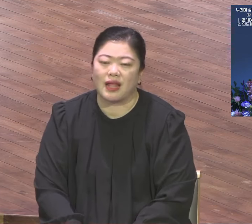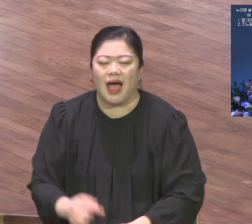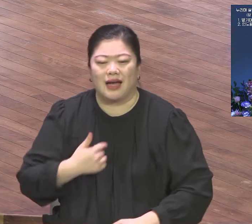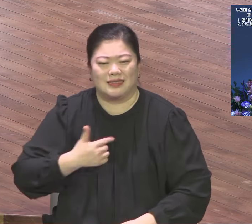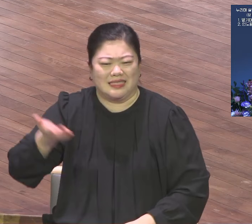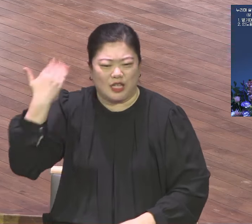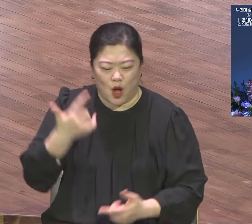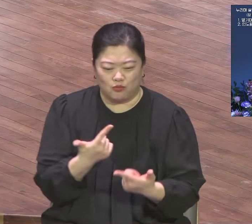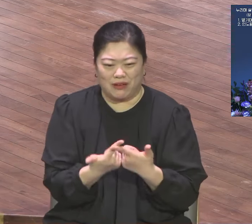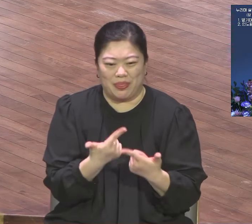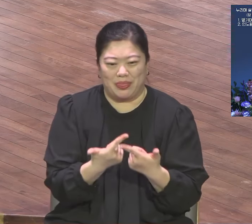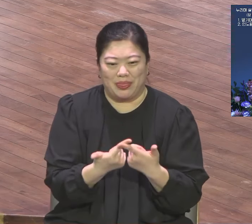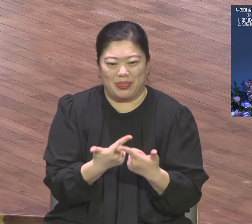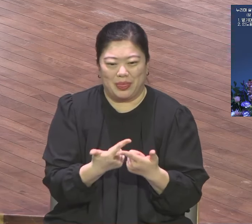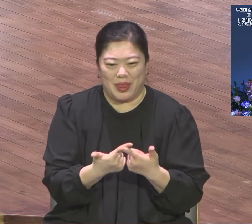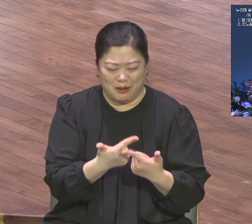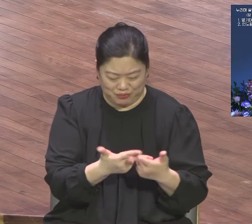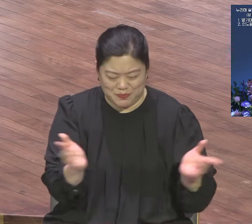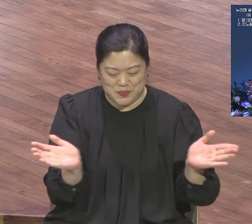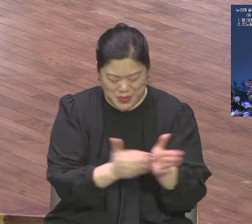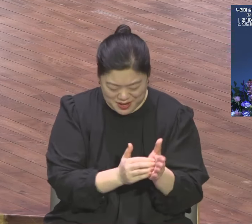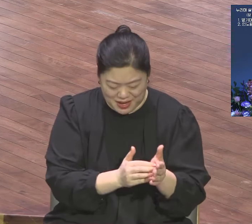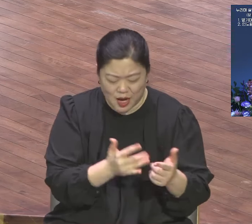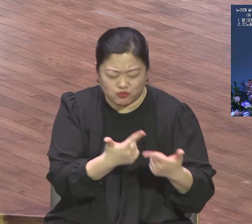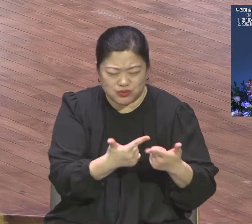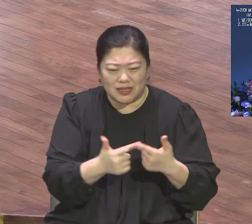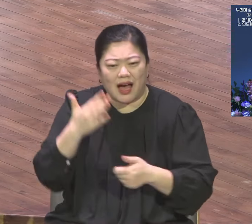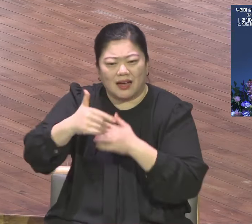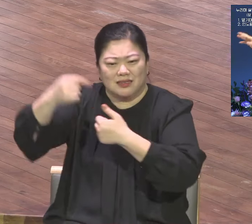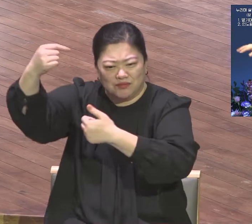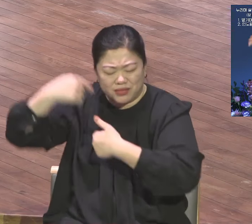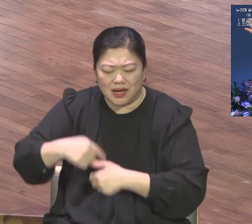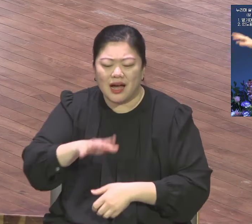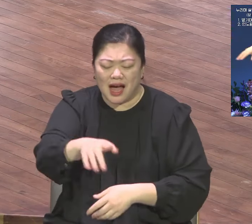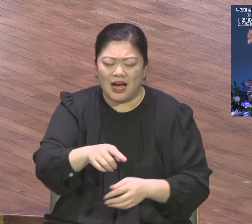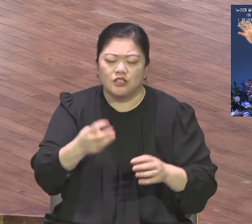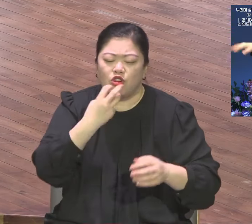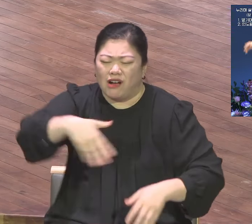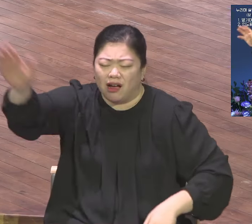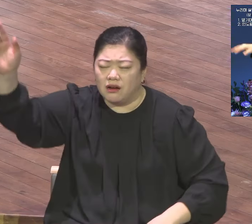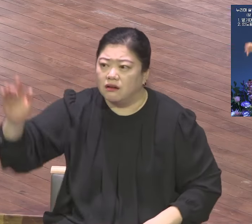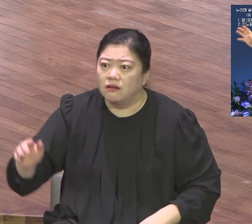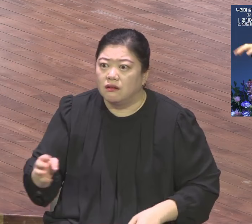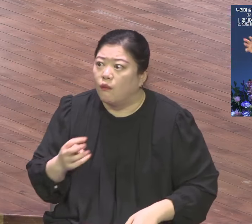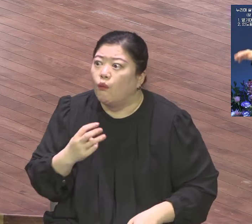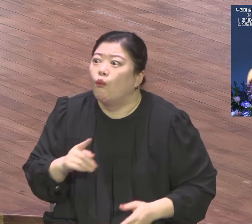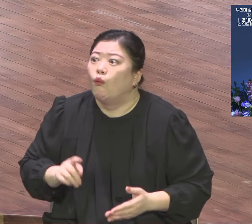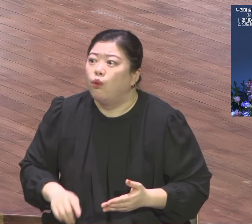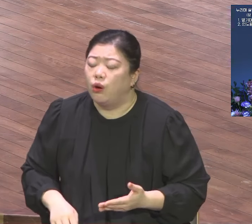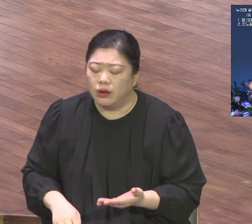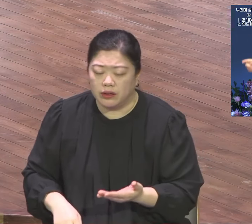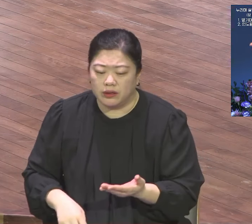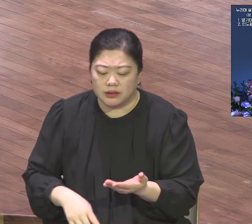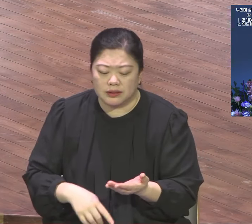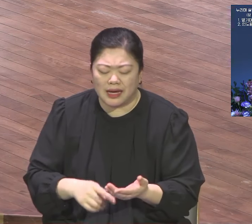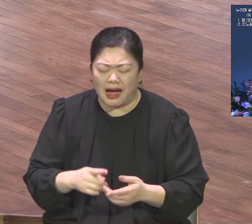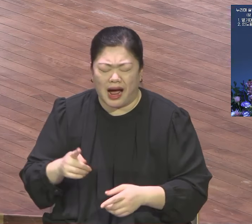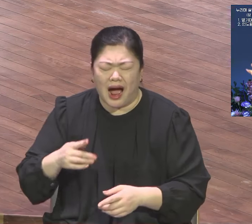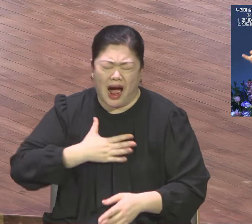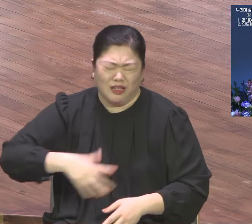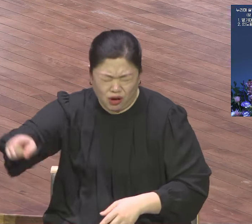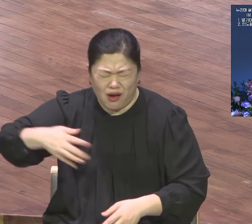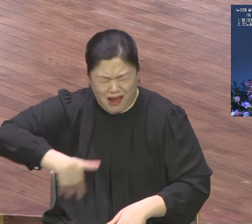침 튀는 쪽 가야 돼. 몰라. 어디 혹시 대방동을 한 달을 헤매도 안 돼. 그 친구가 이